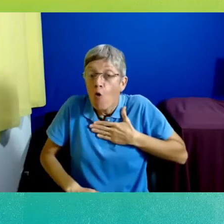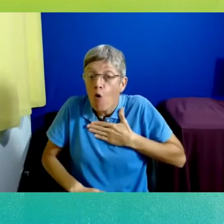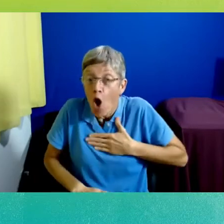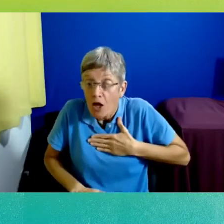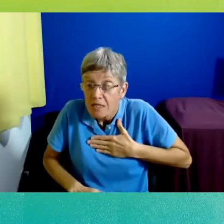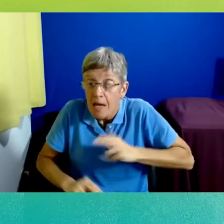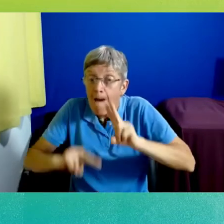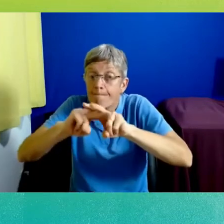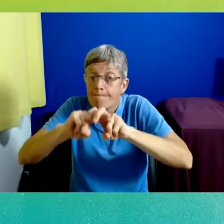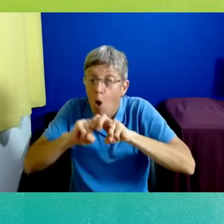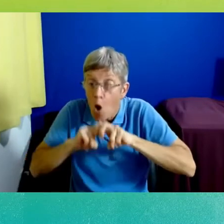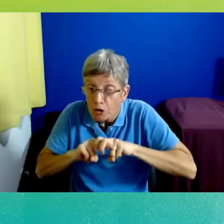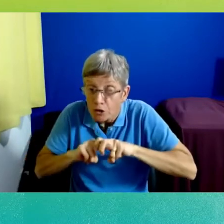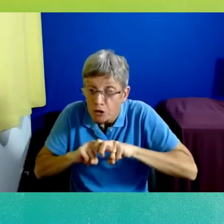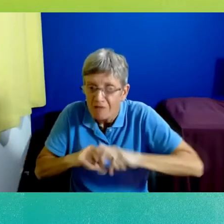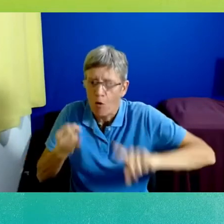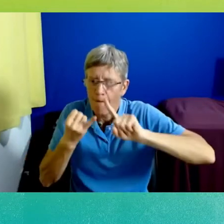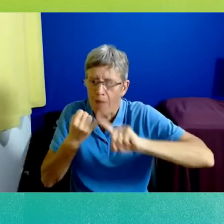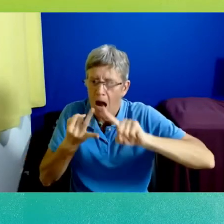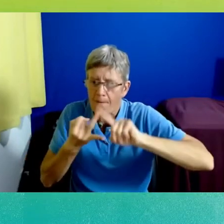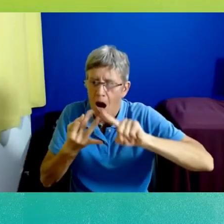é melhor,